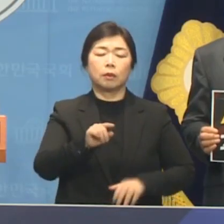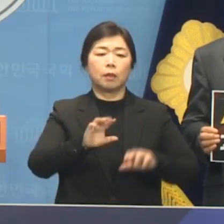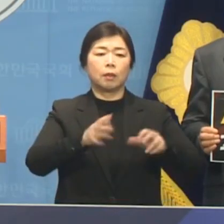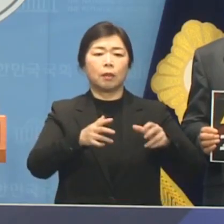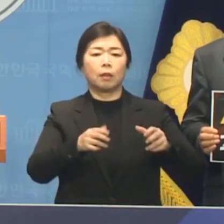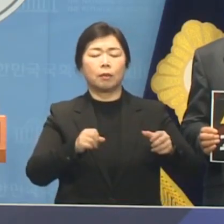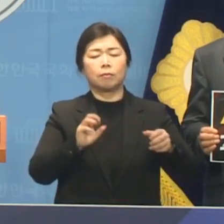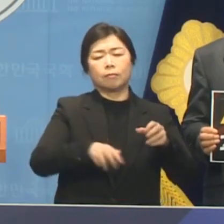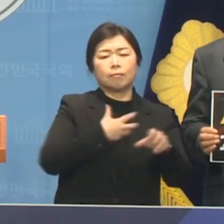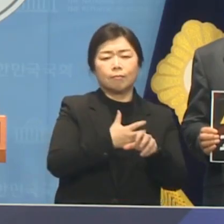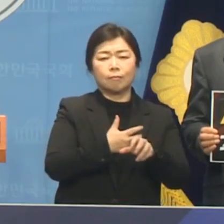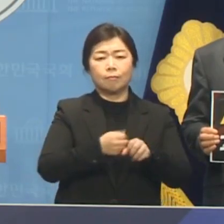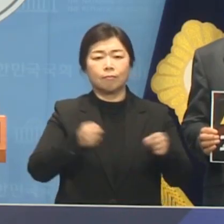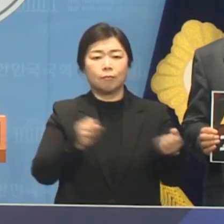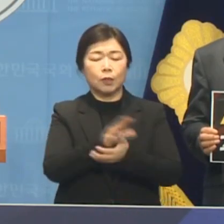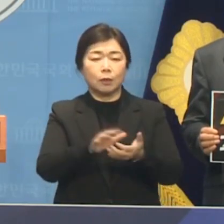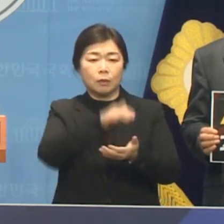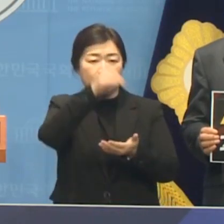내란죄를 핵심 사유로 삼았으나